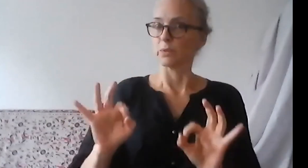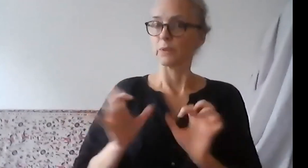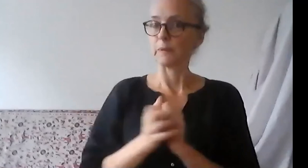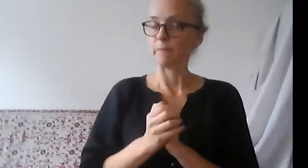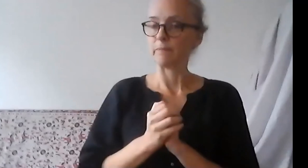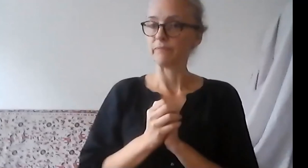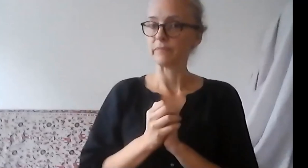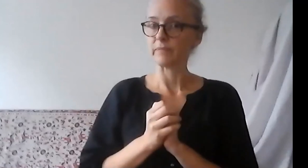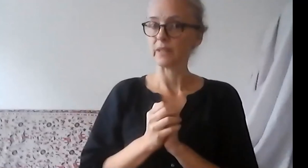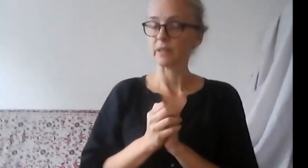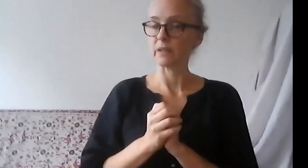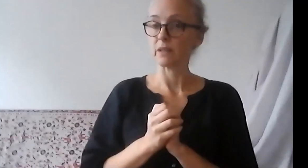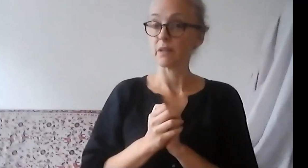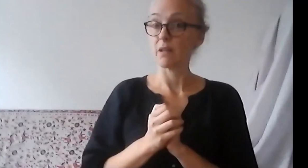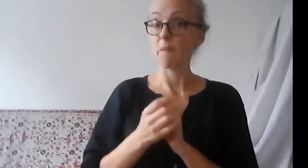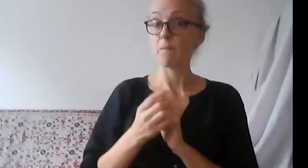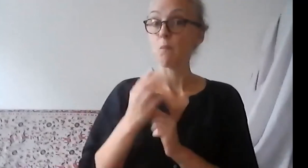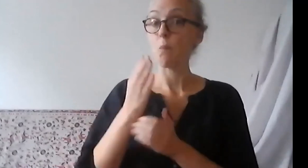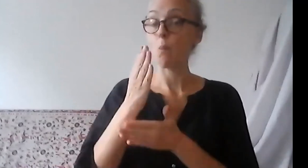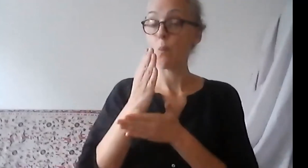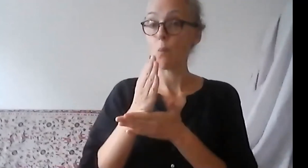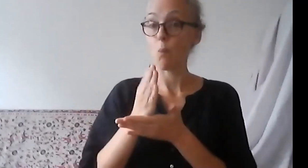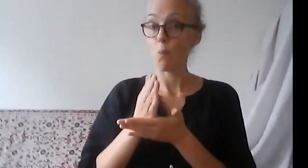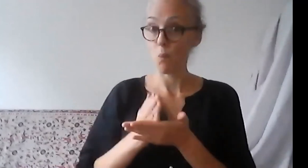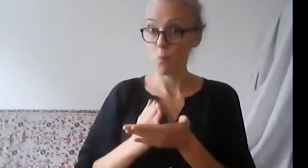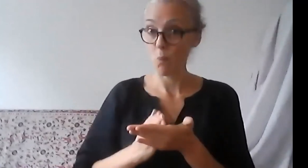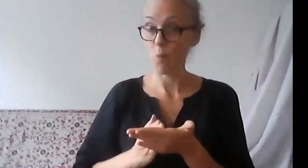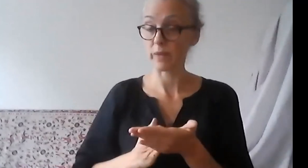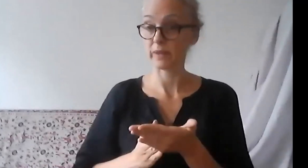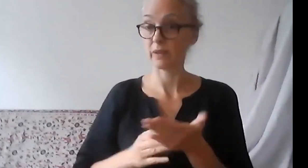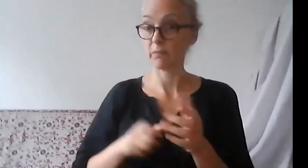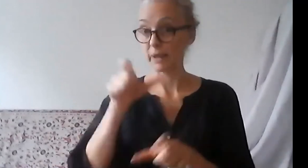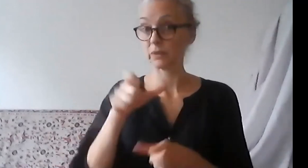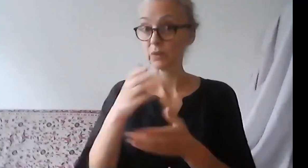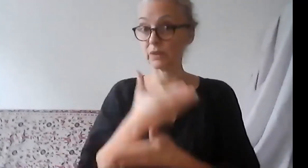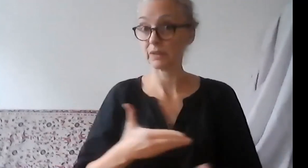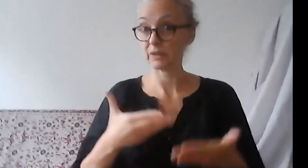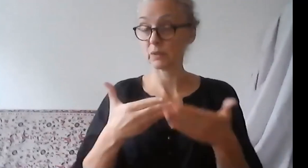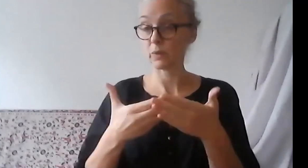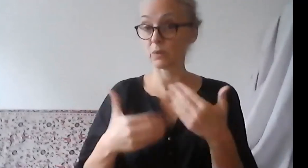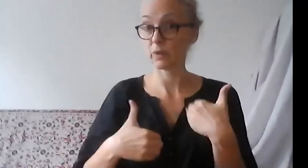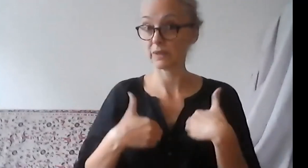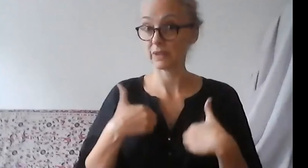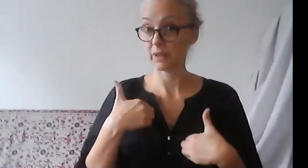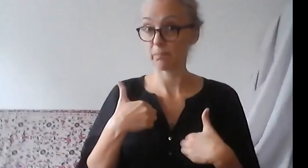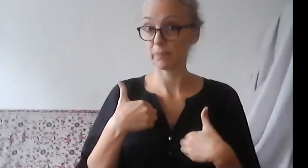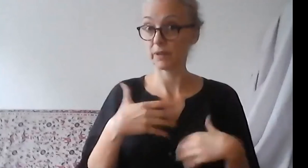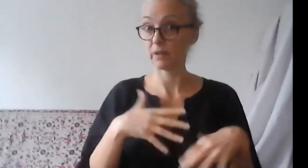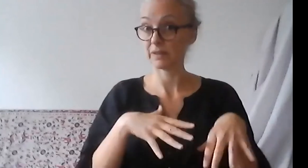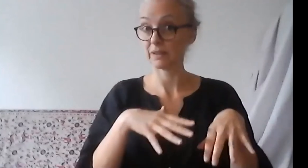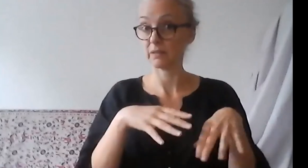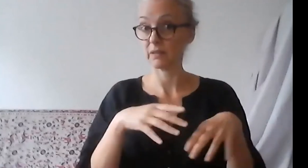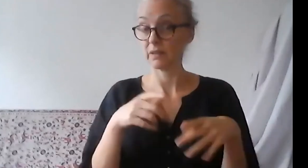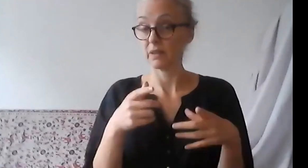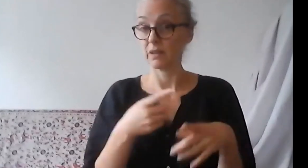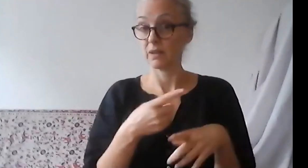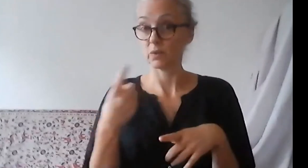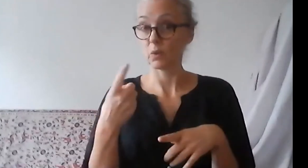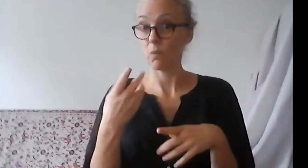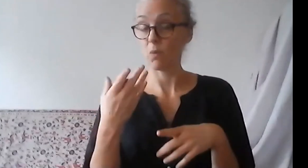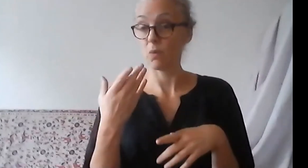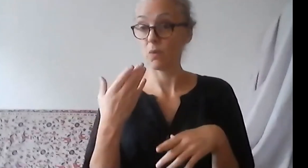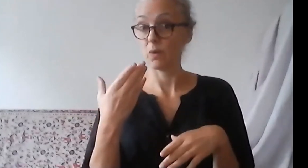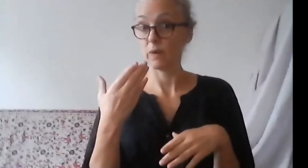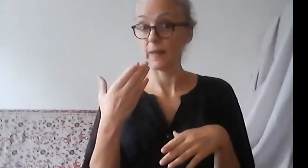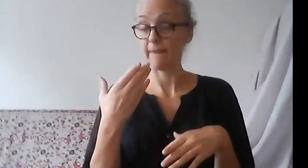seule la moitié finalement des situations de personnes salariées ont été traitées dans l'entreprise finalement